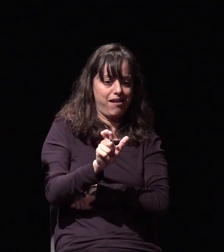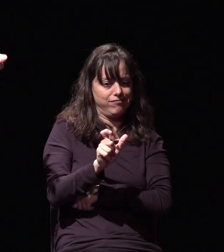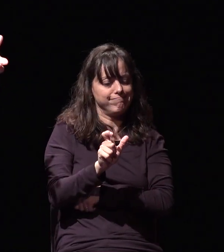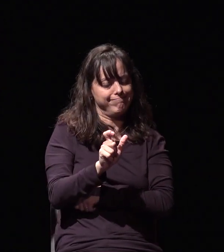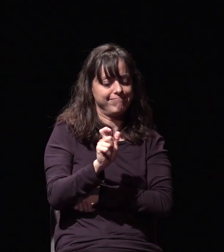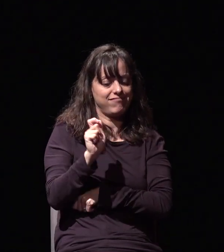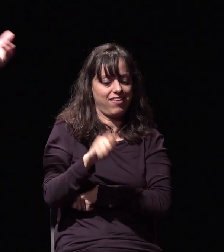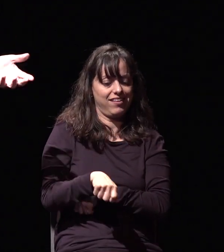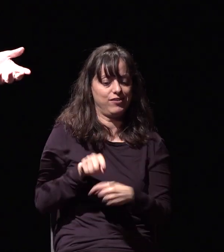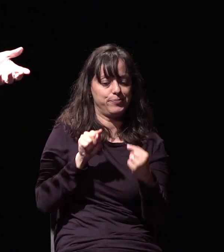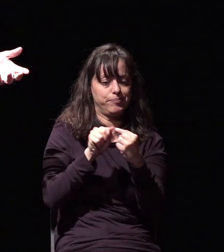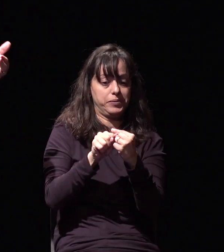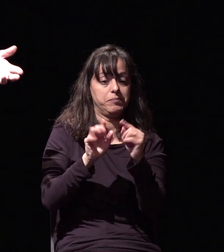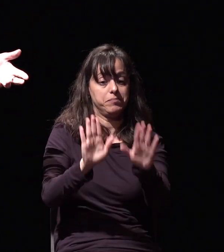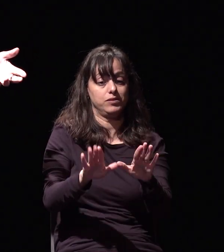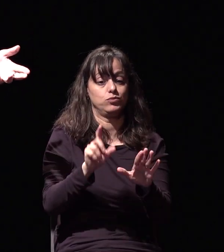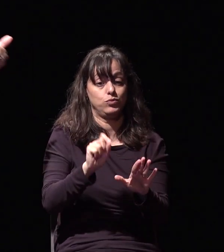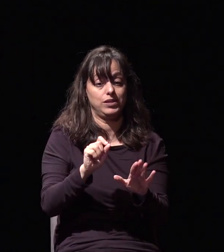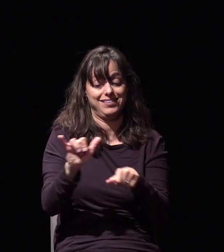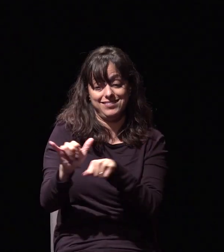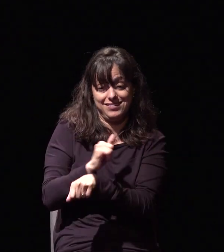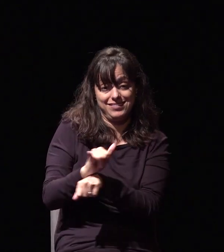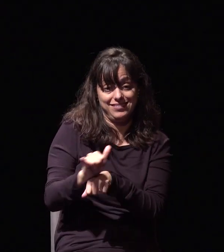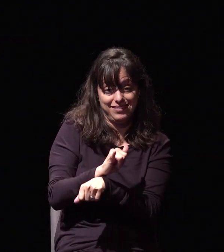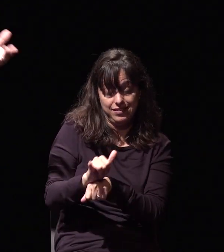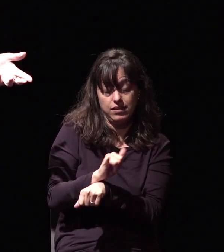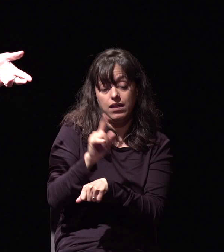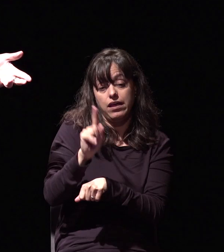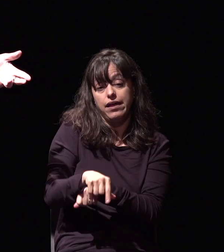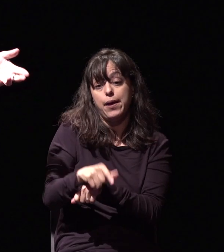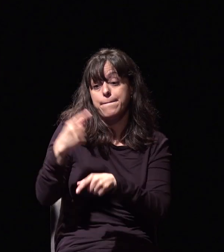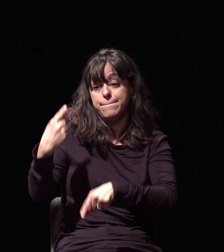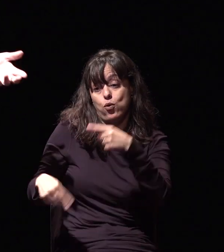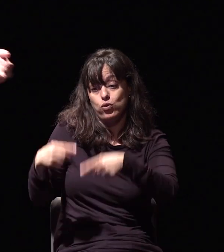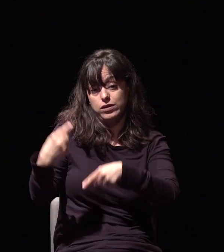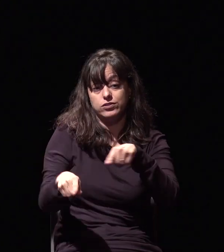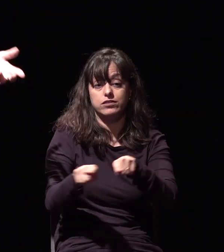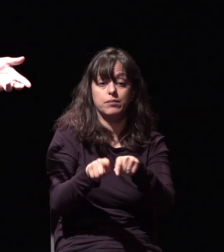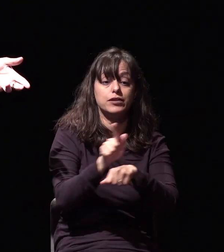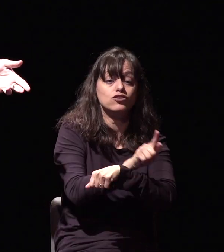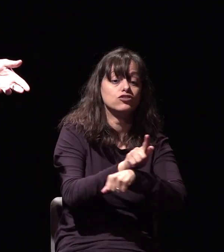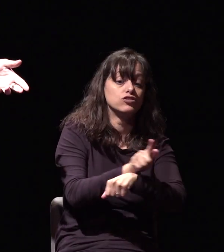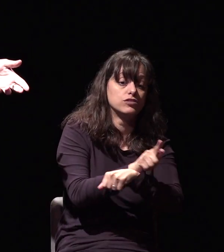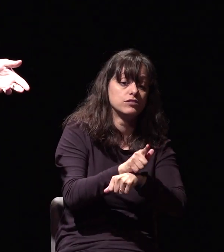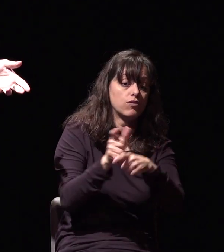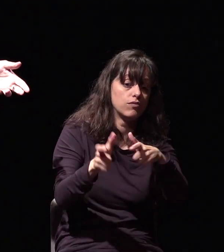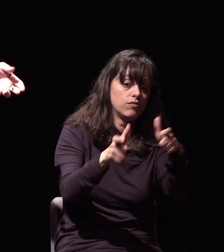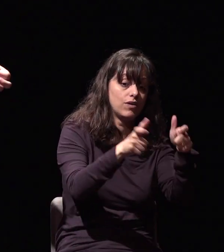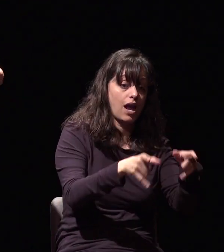de ajuste diante das circunstâncias que se anunciam do ponto de vista da política e da gestão dos espaços e